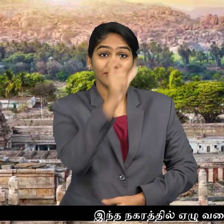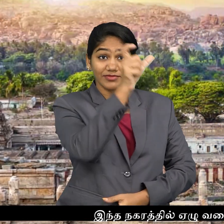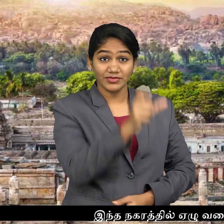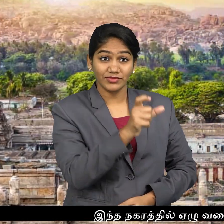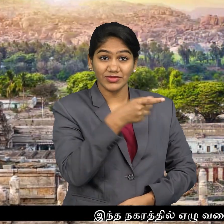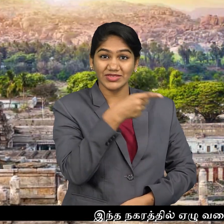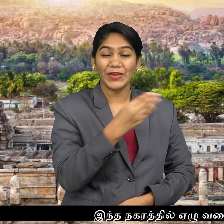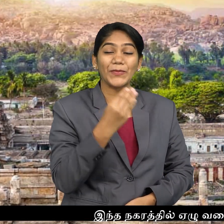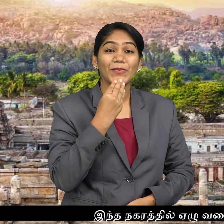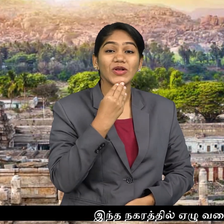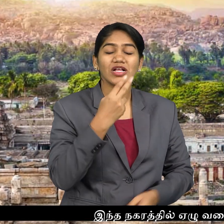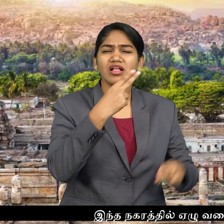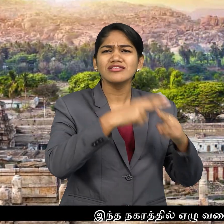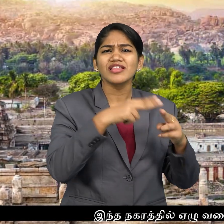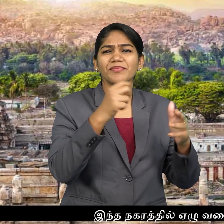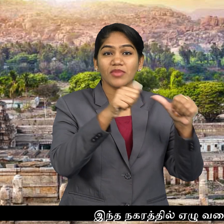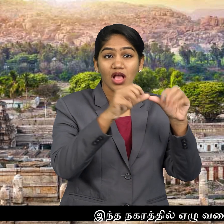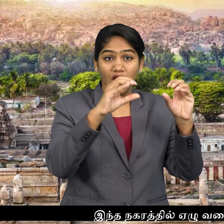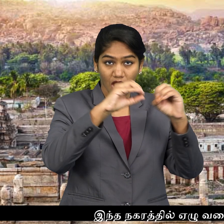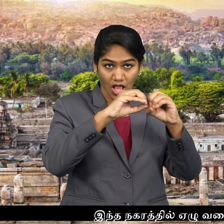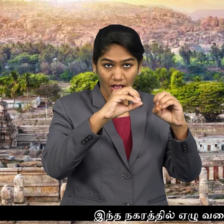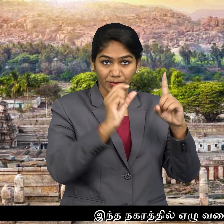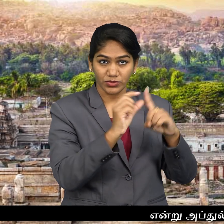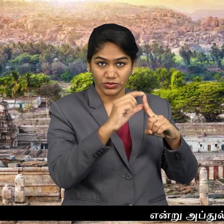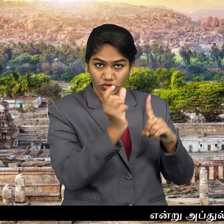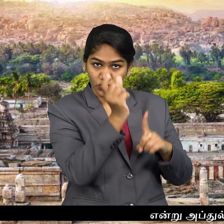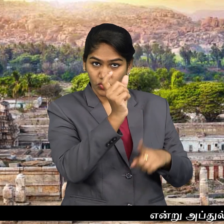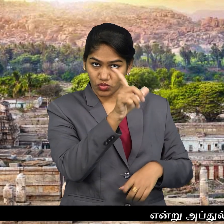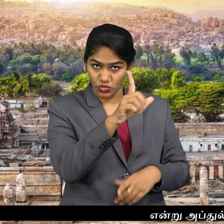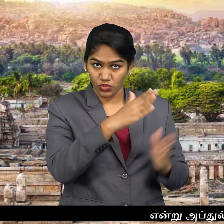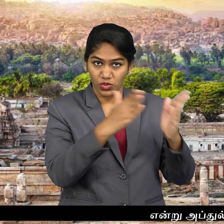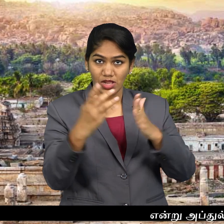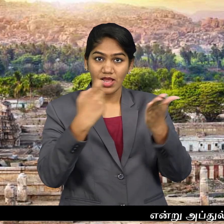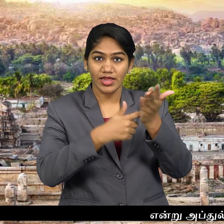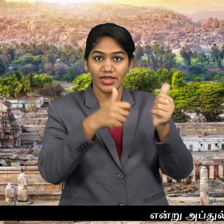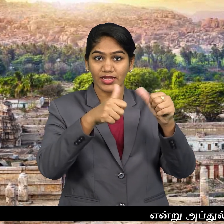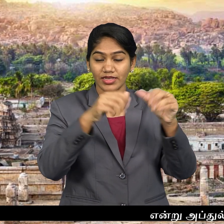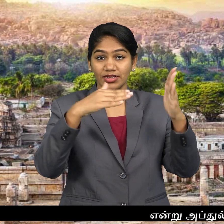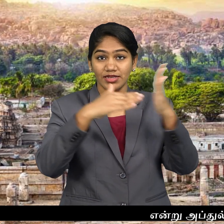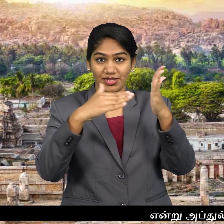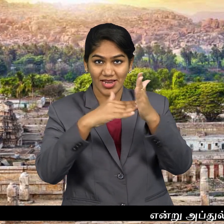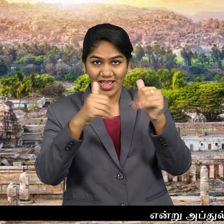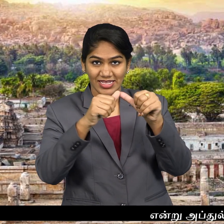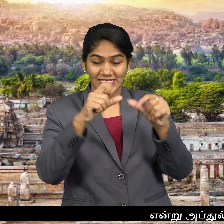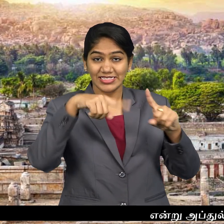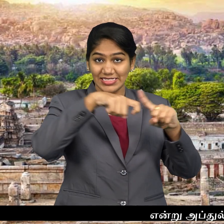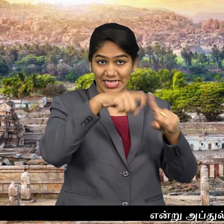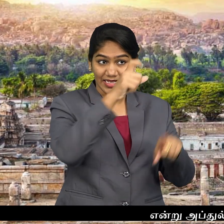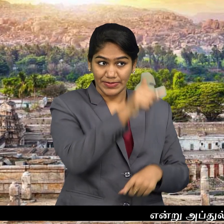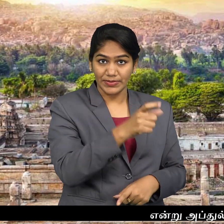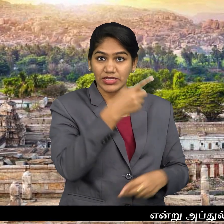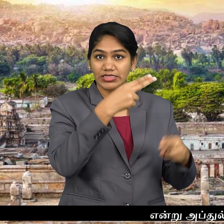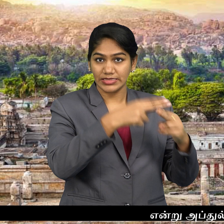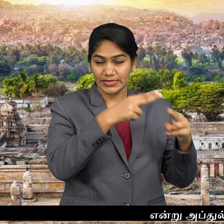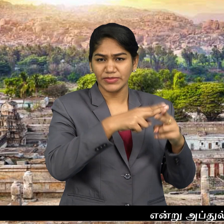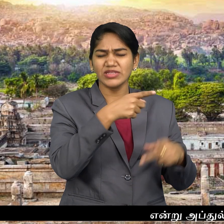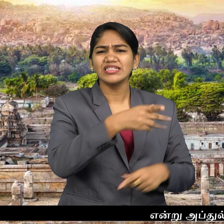இந்த நகரத்தில் 7 வளைய கோட்டைகள் இருந்தன என்று அப்துல் ரசாக் கூறினார்.